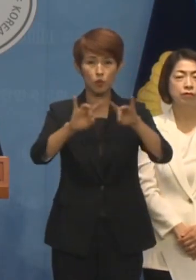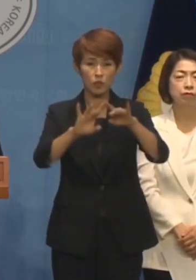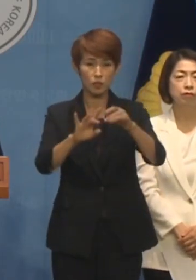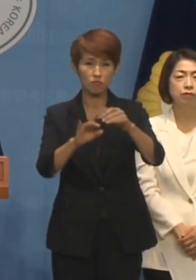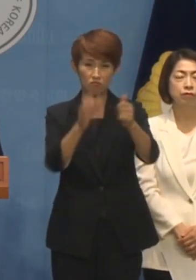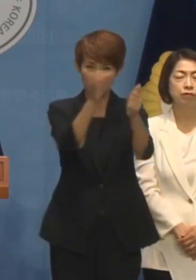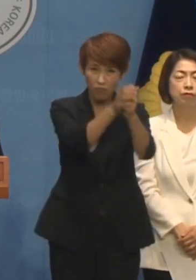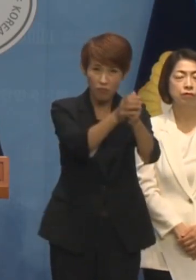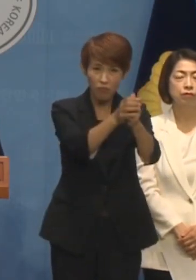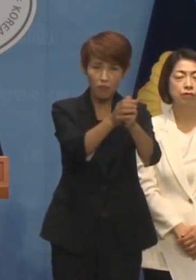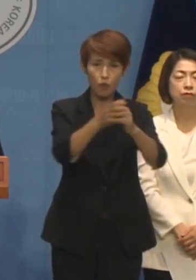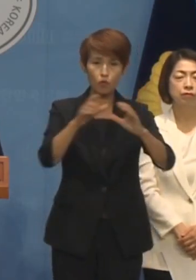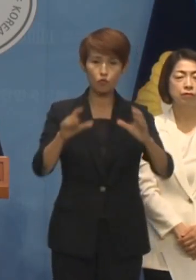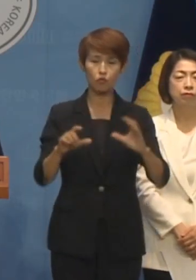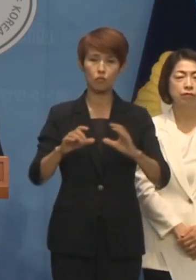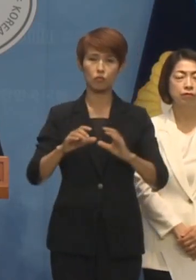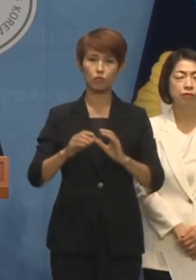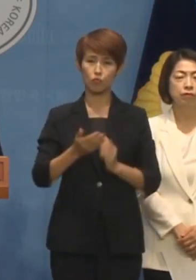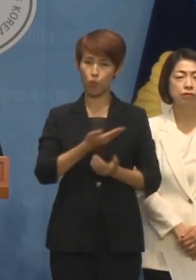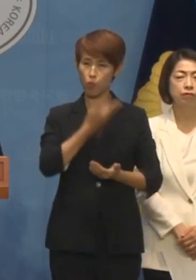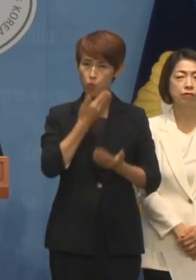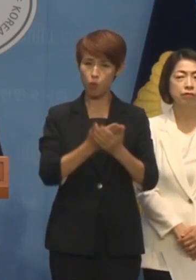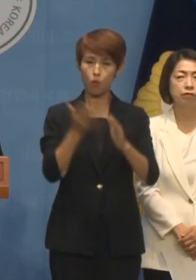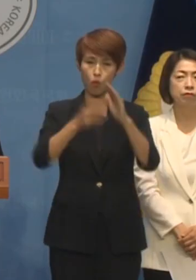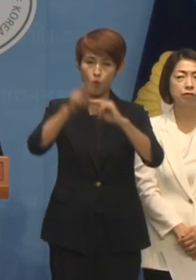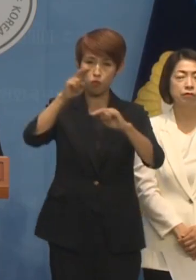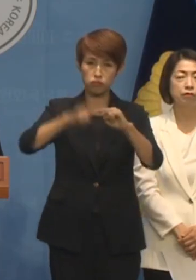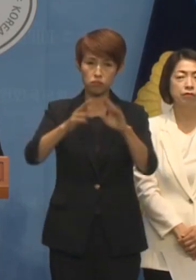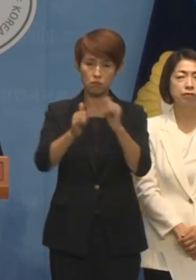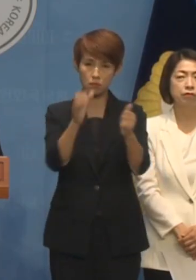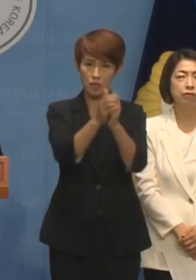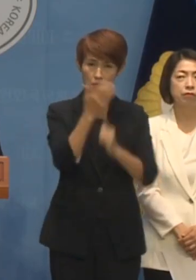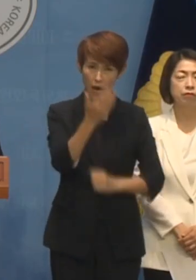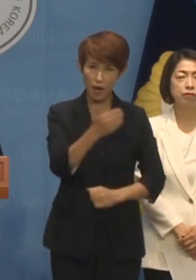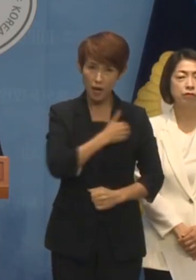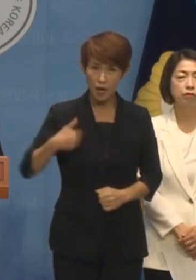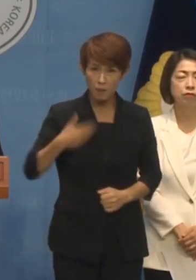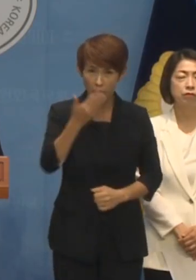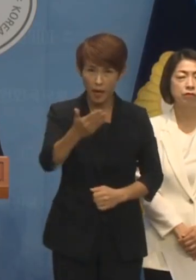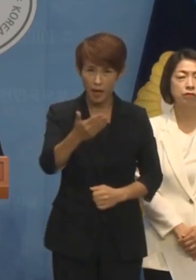국무위원급, 장관급 고위공직자가 될 자격이 있습니까?